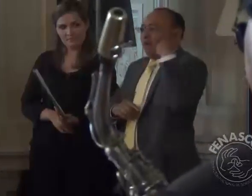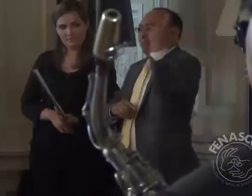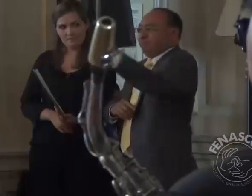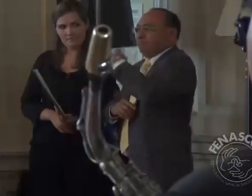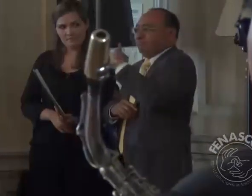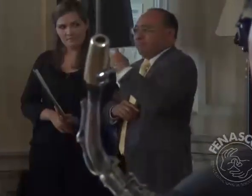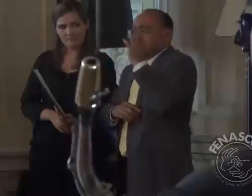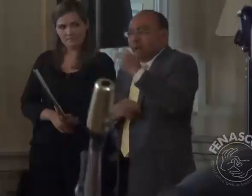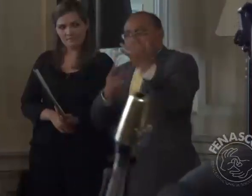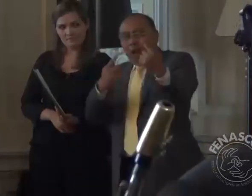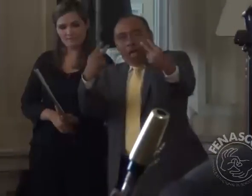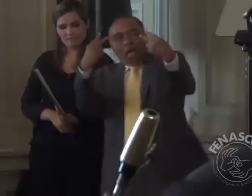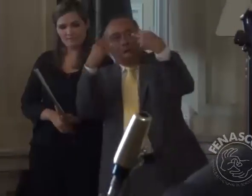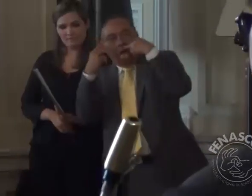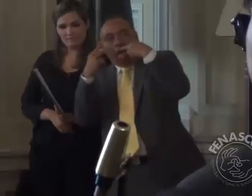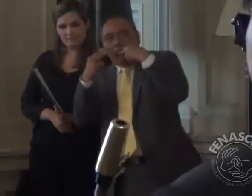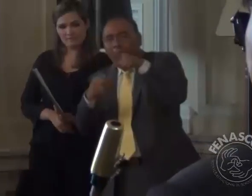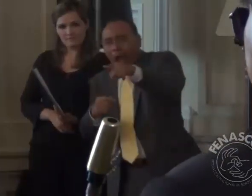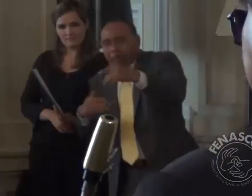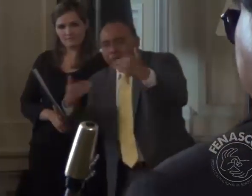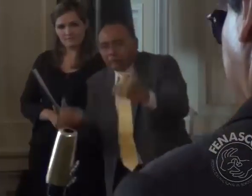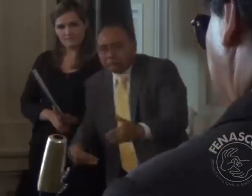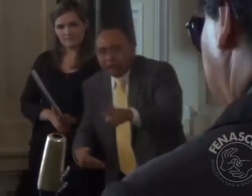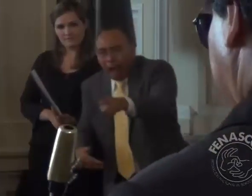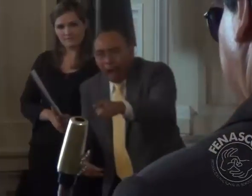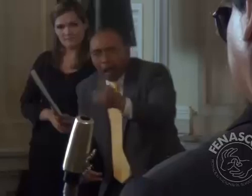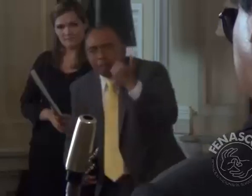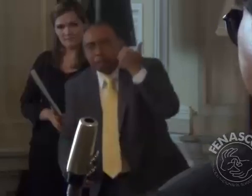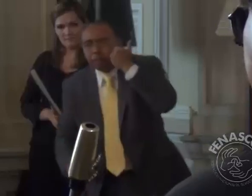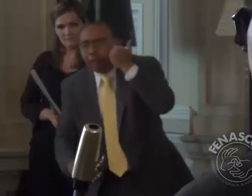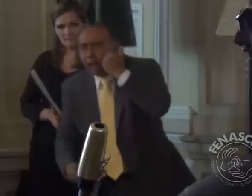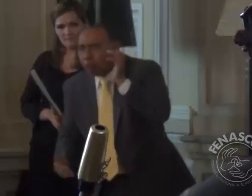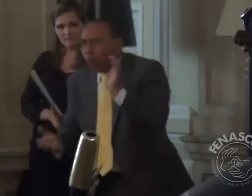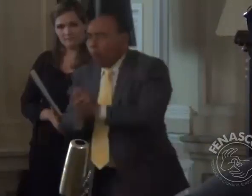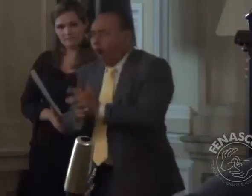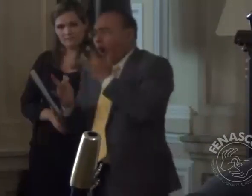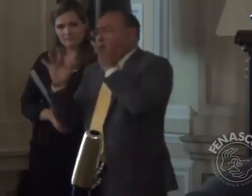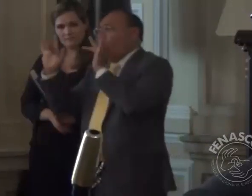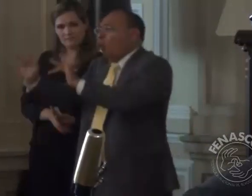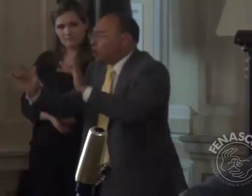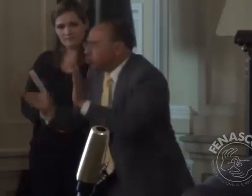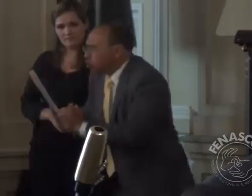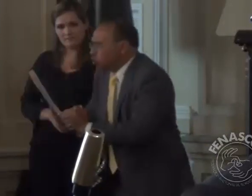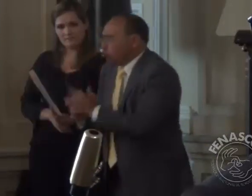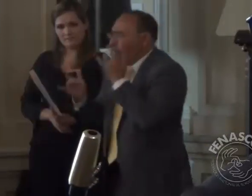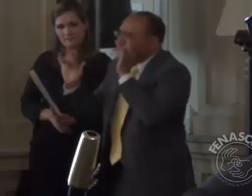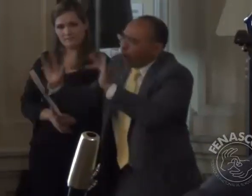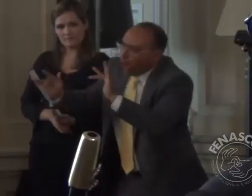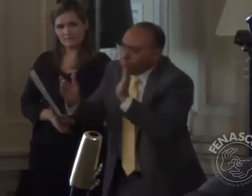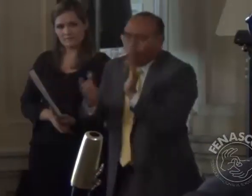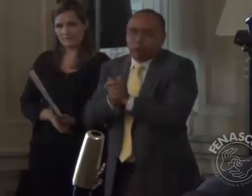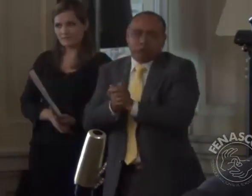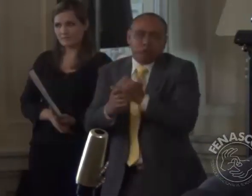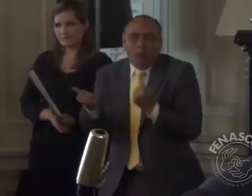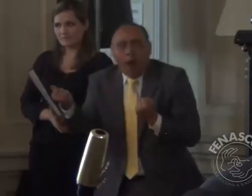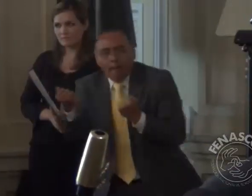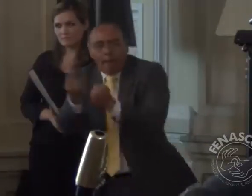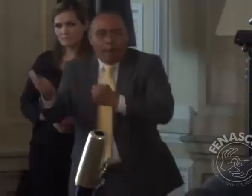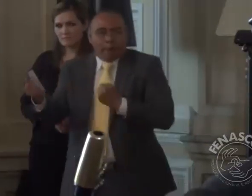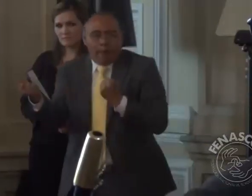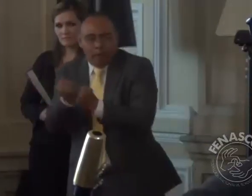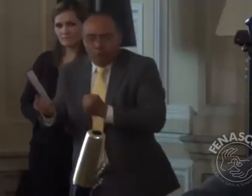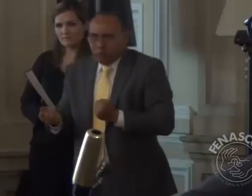Realmente es importante cambiar el imaginario con el que siempre nos han visto como personas que carecemos de